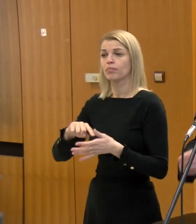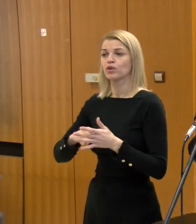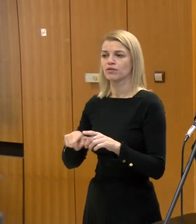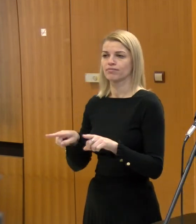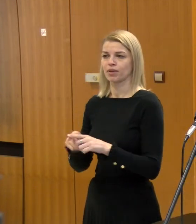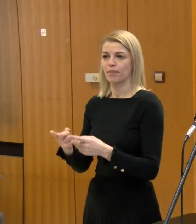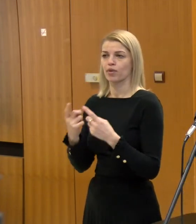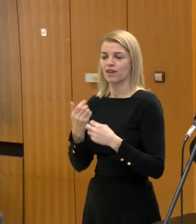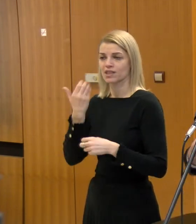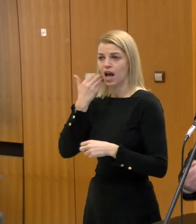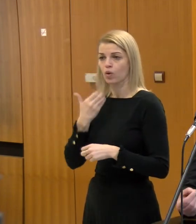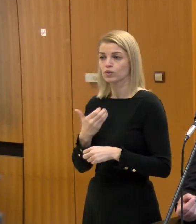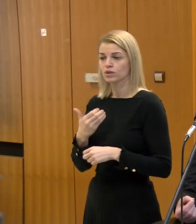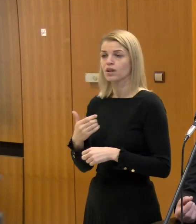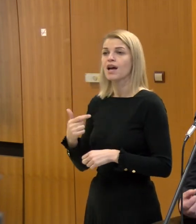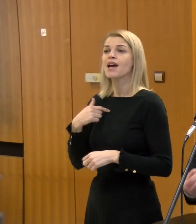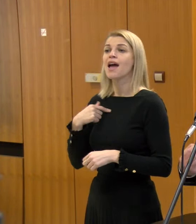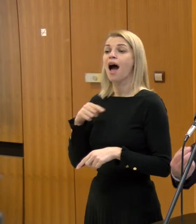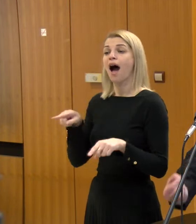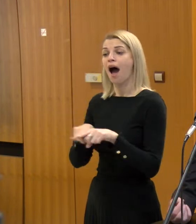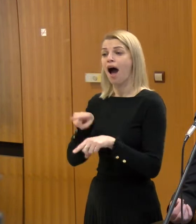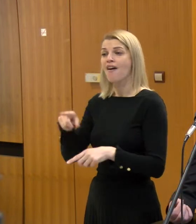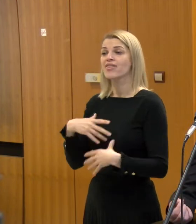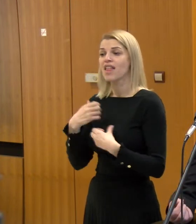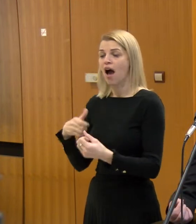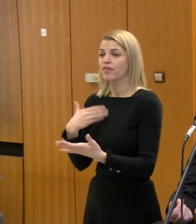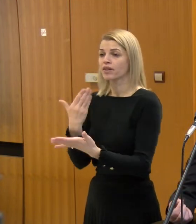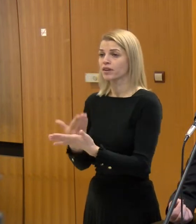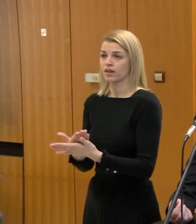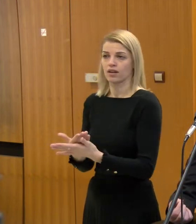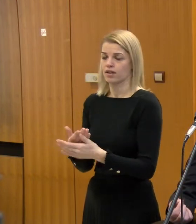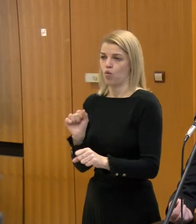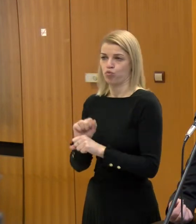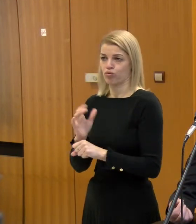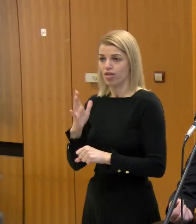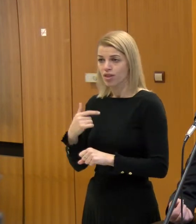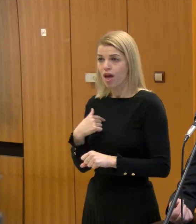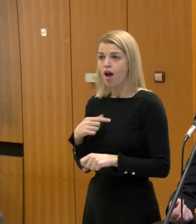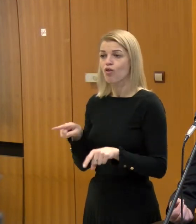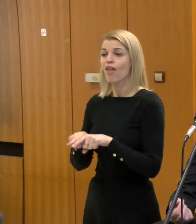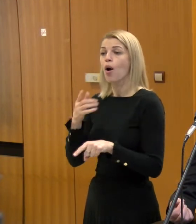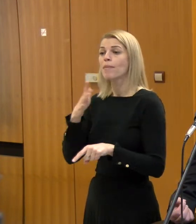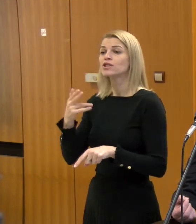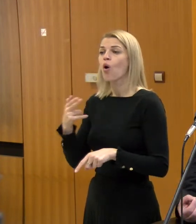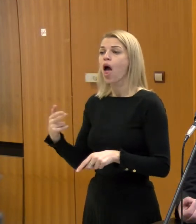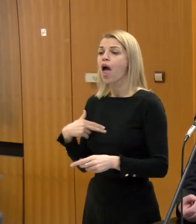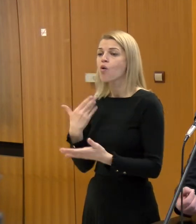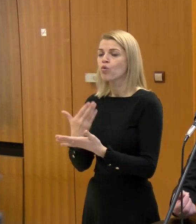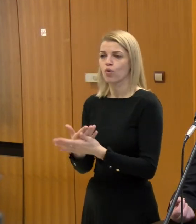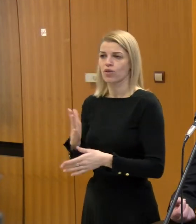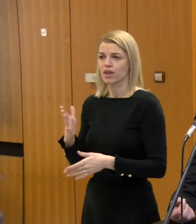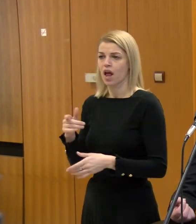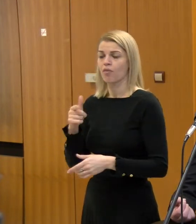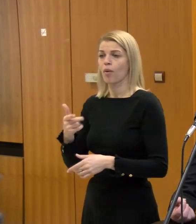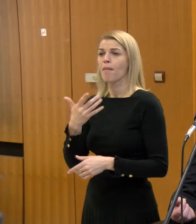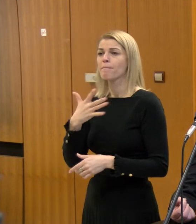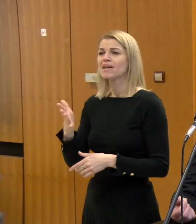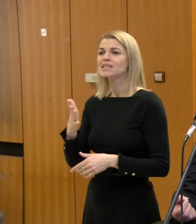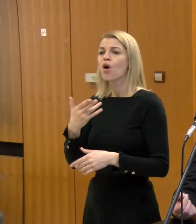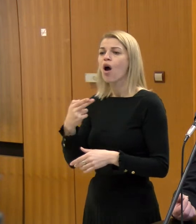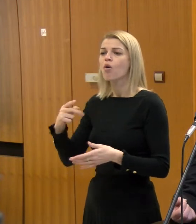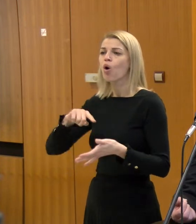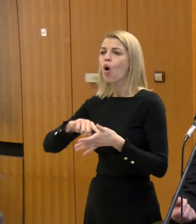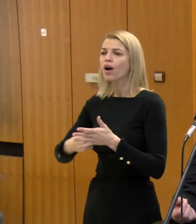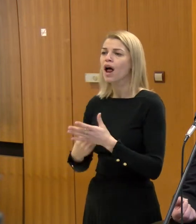ľudí. Ja by som takýto návrh nedal a nedal by som ho vo výške 500 eur, pretože si myslím, že 500 eur krát počet